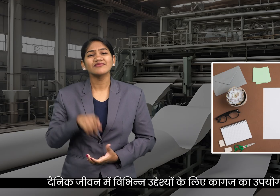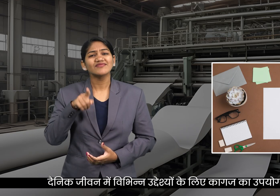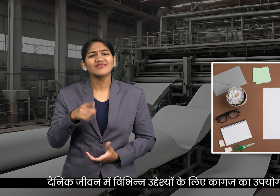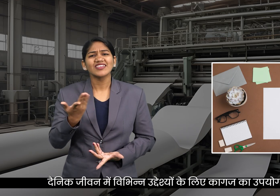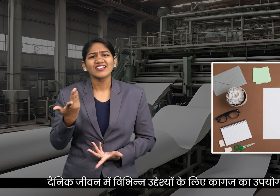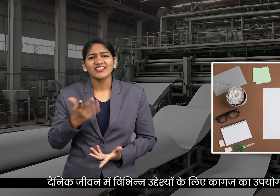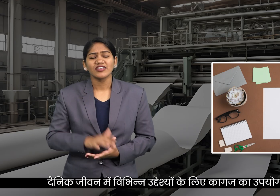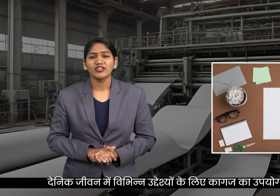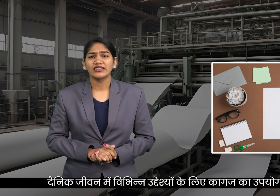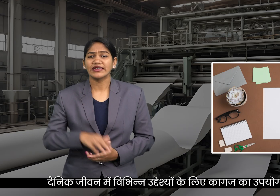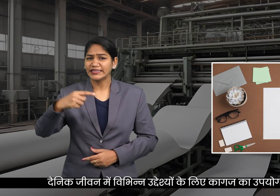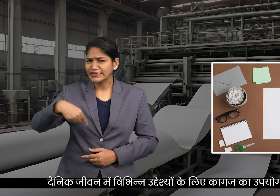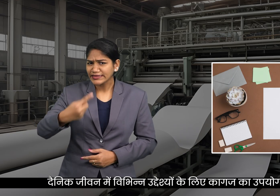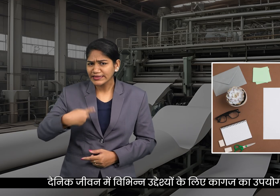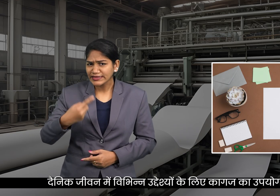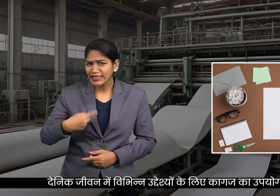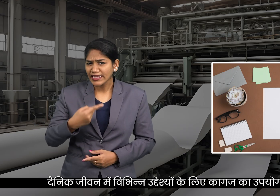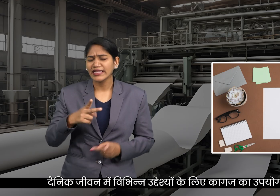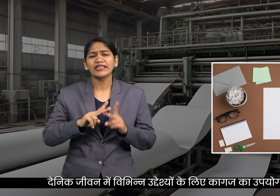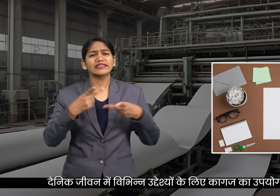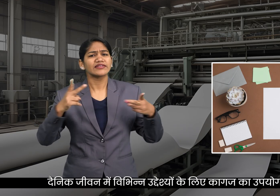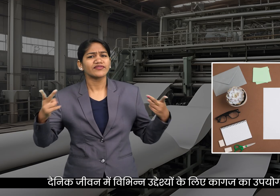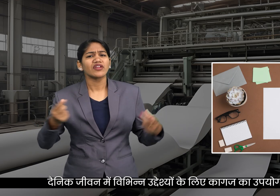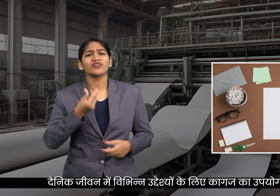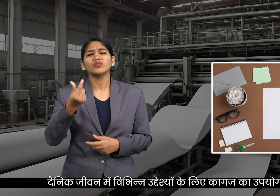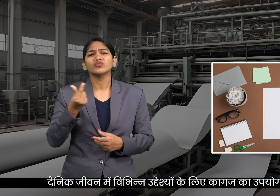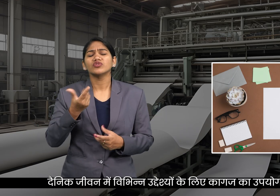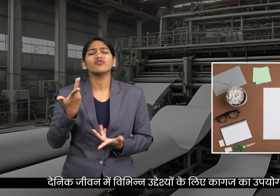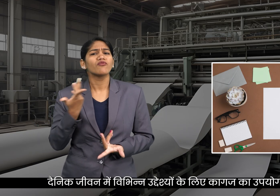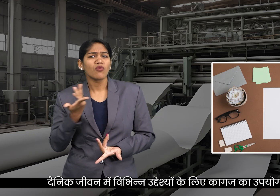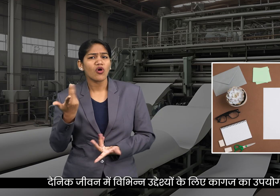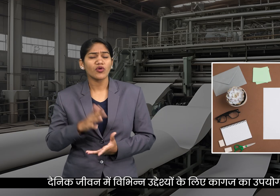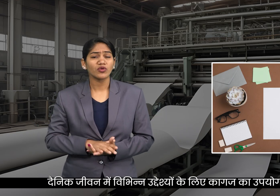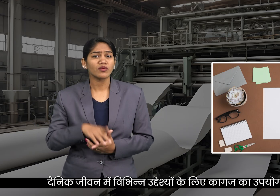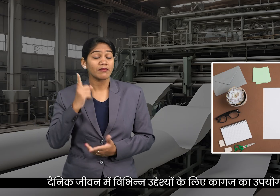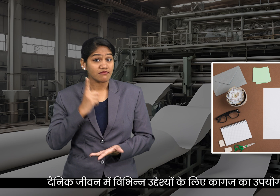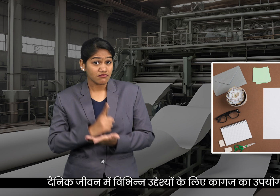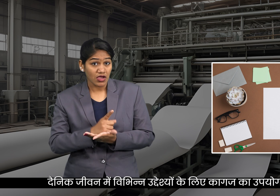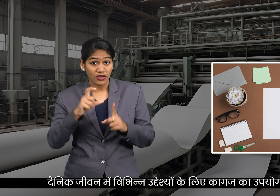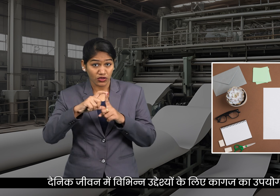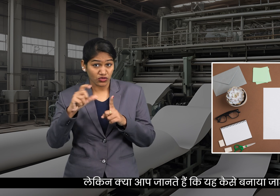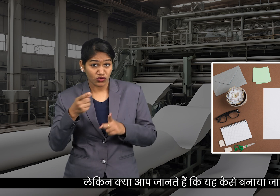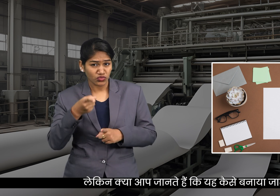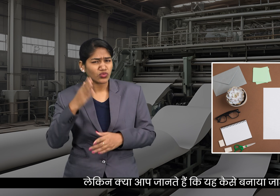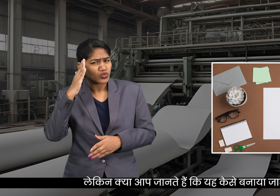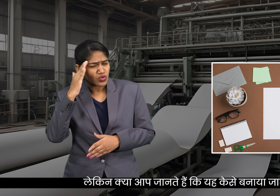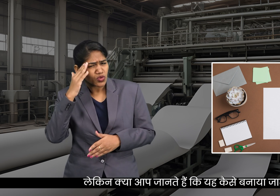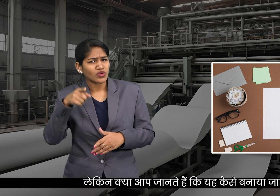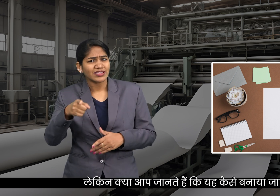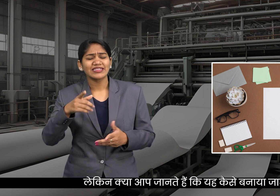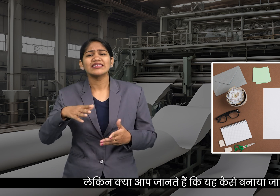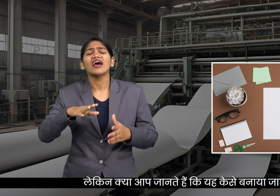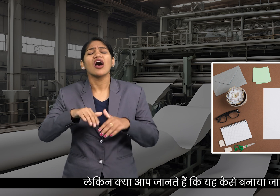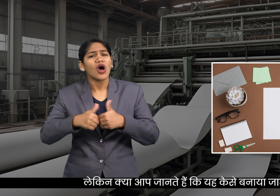दैनिक जीवन में विभिन्न उद्देश्यों के लिए कागज का उपयोग किया जाता है, लेकिन क्या